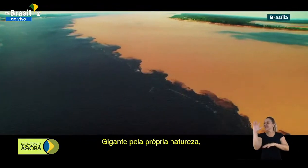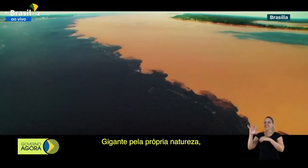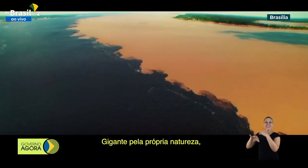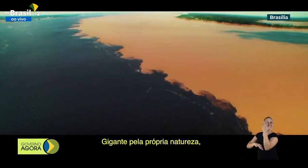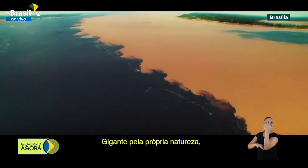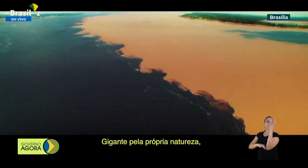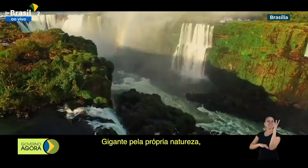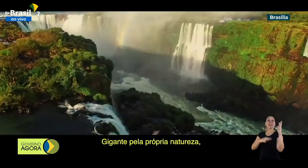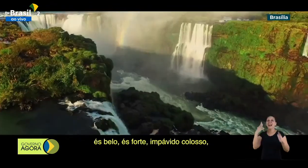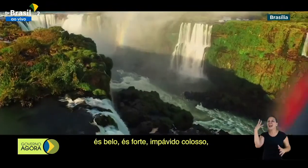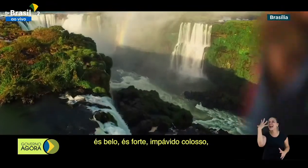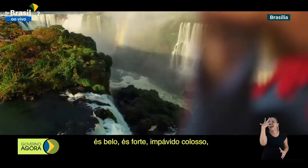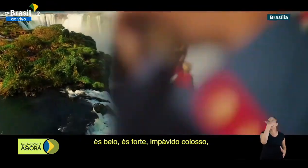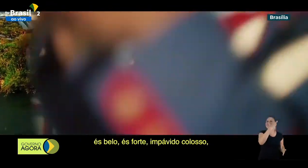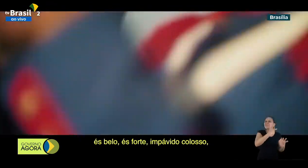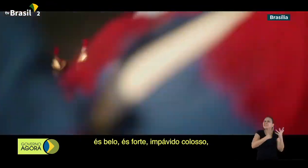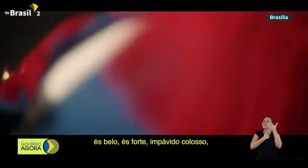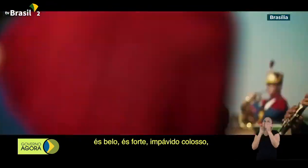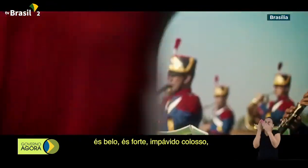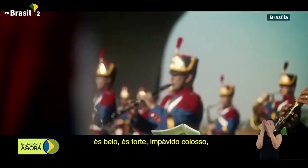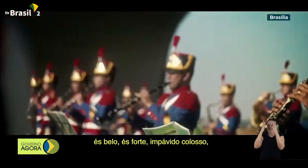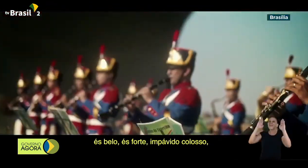E aí